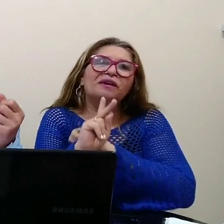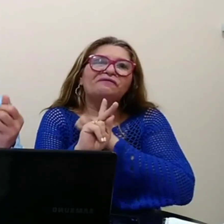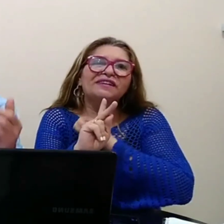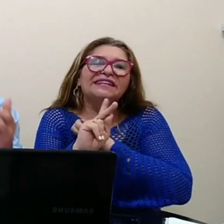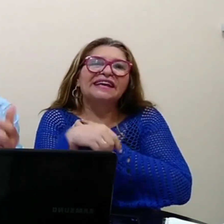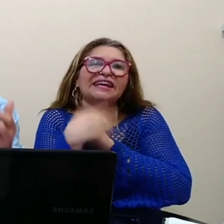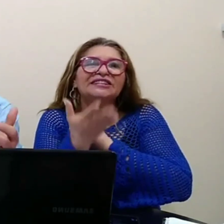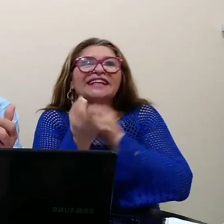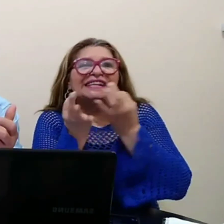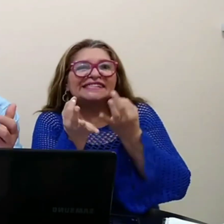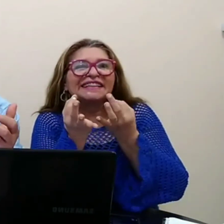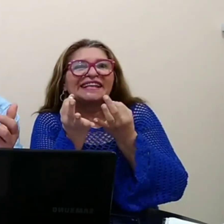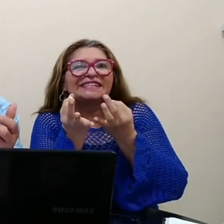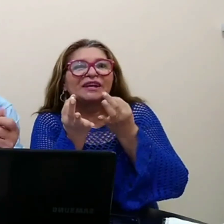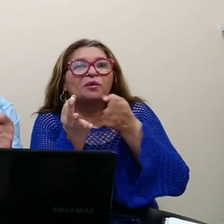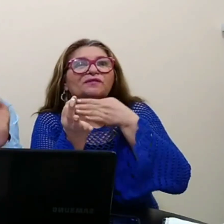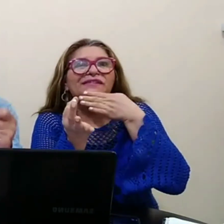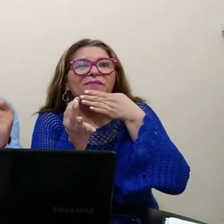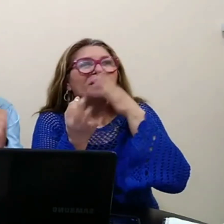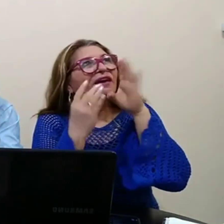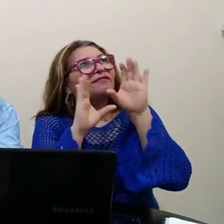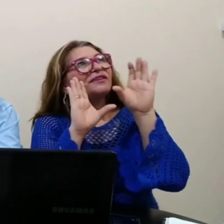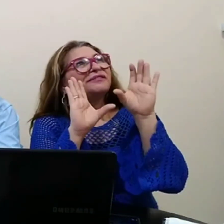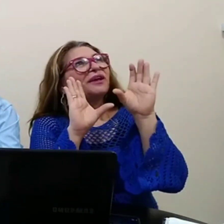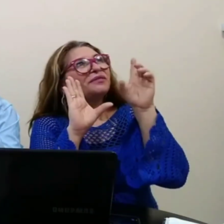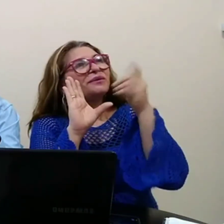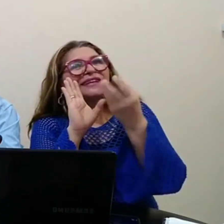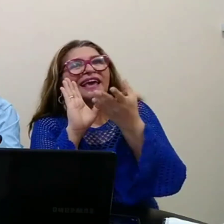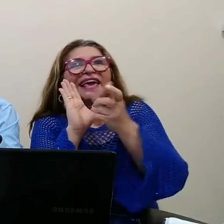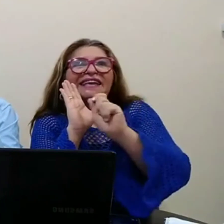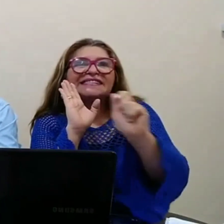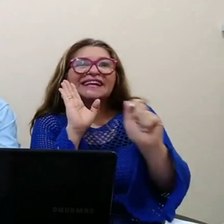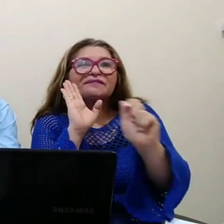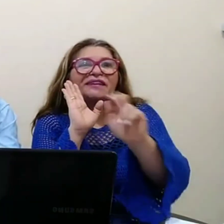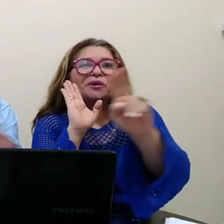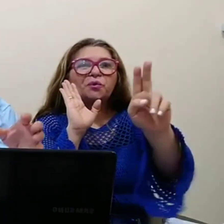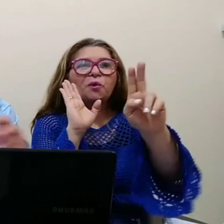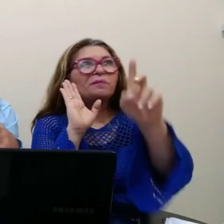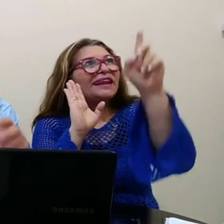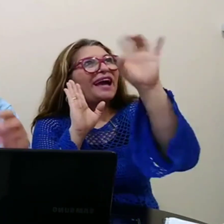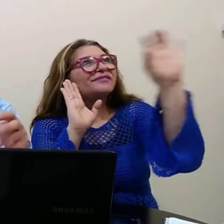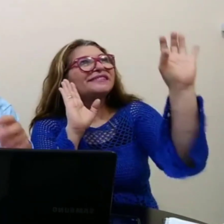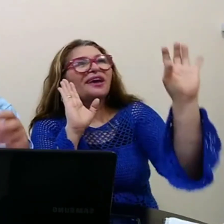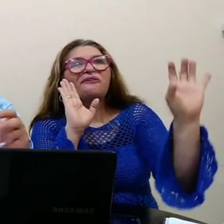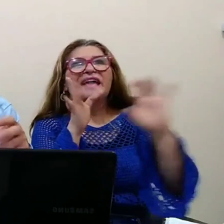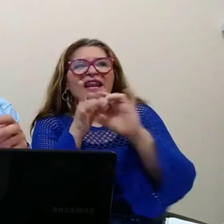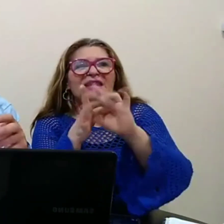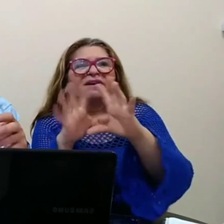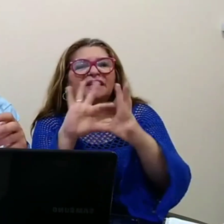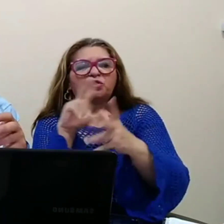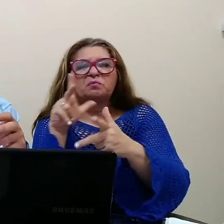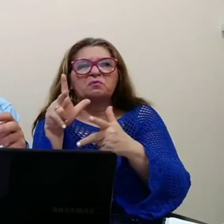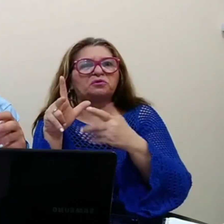te dar a certeza do céu, escrever o seu nome no livro da vida, te libertar de todas as coisas ruins deste mundo